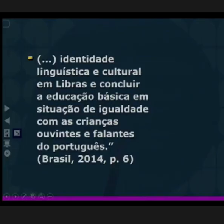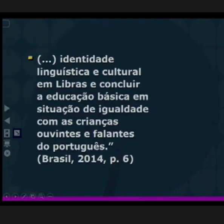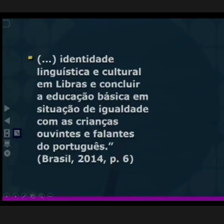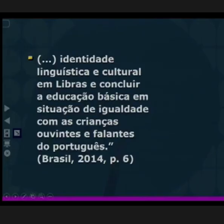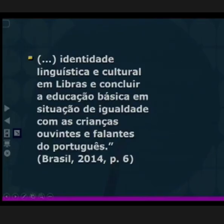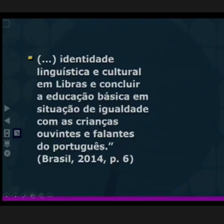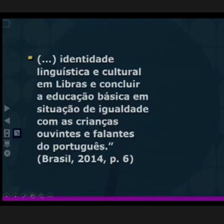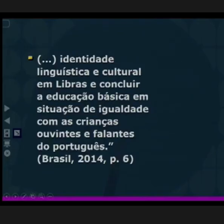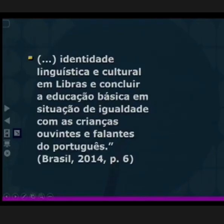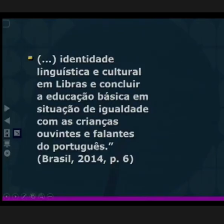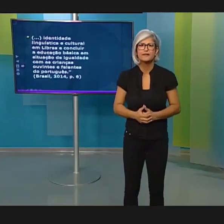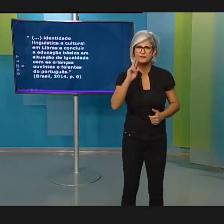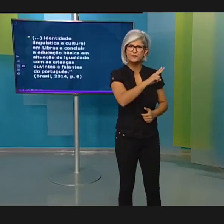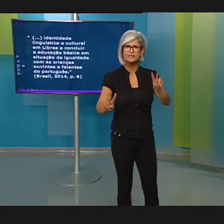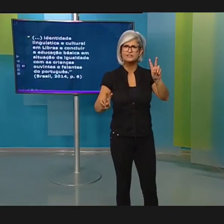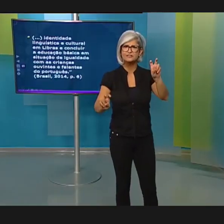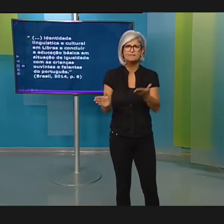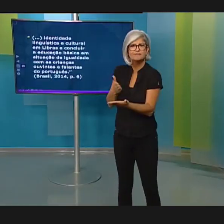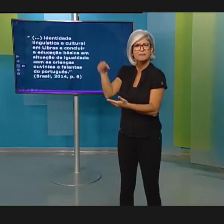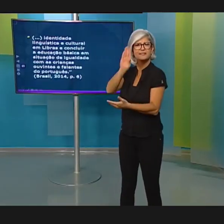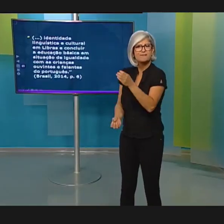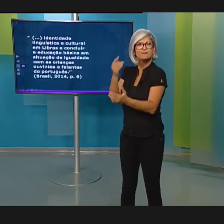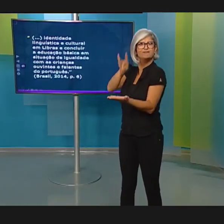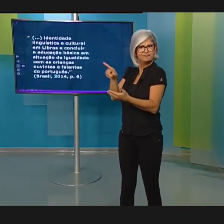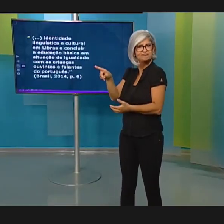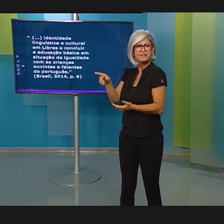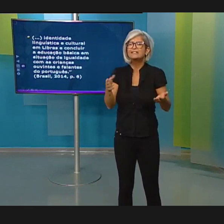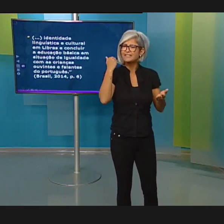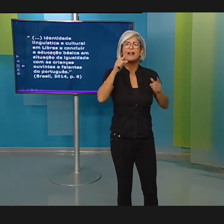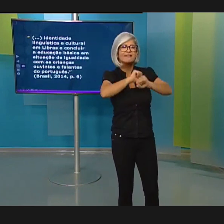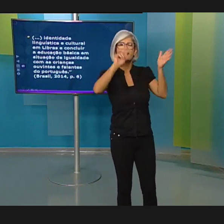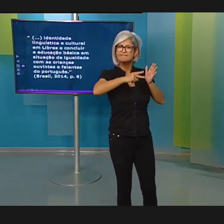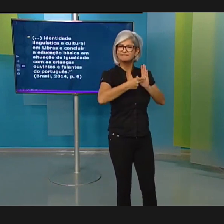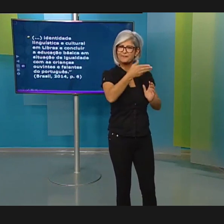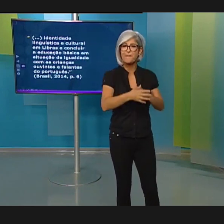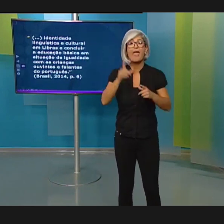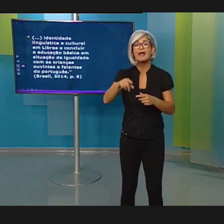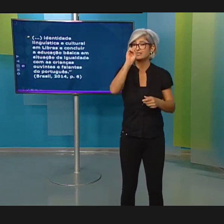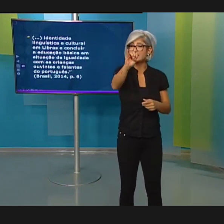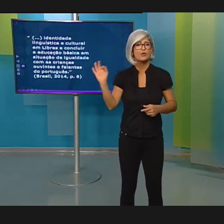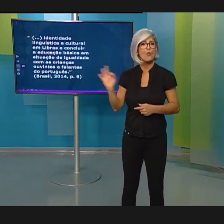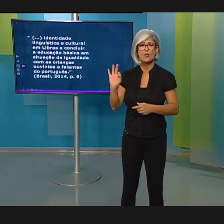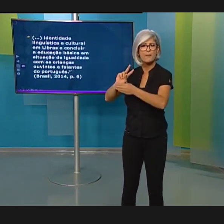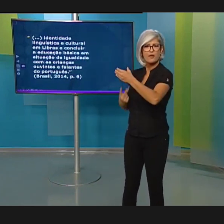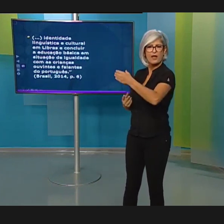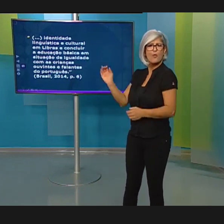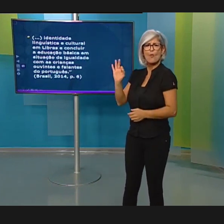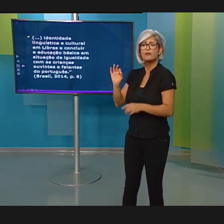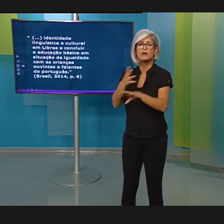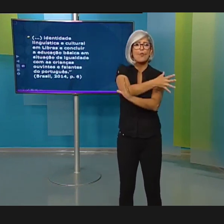as crianças ouvintes e falantes do português. Vocês observaram essa citação, que foi retirada e extraída do documento oficial aqui do Brasil. Se não houver, então, uma